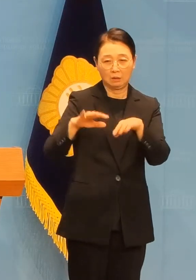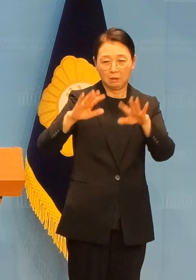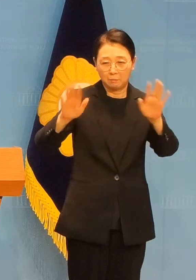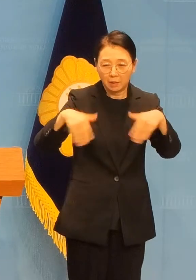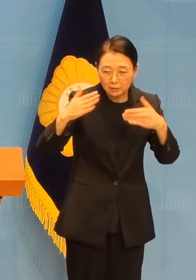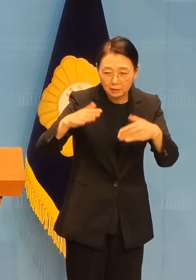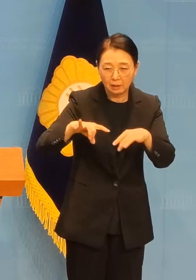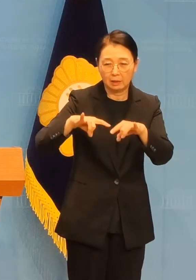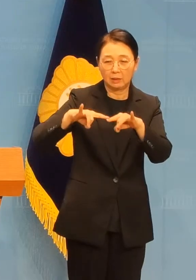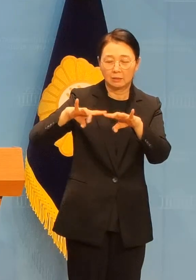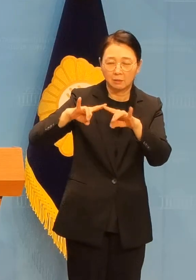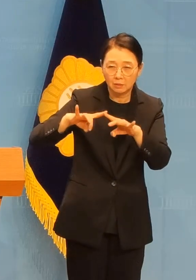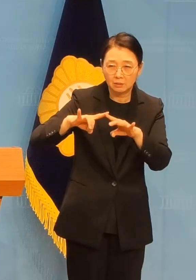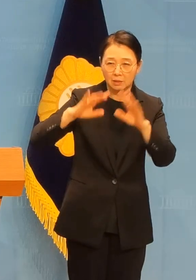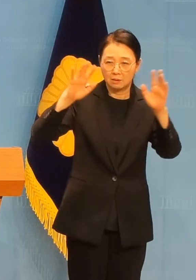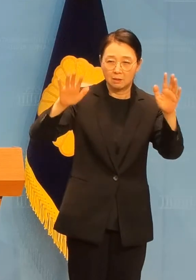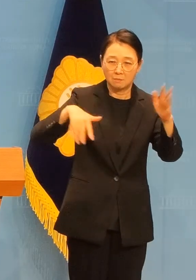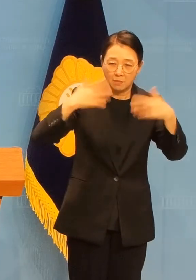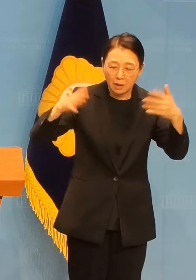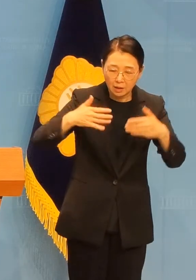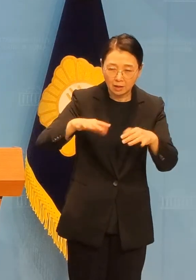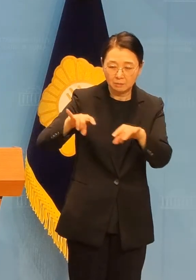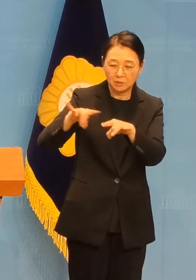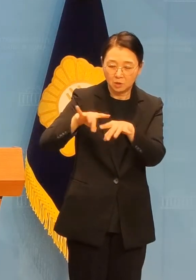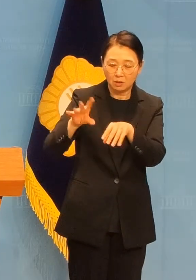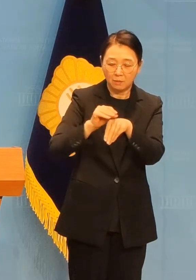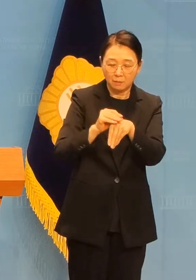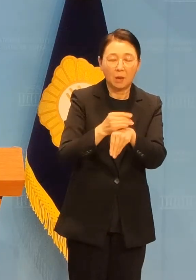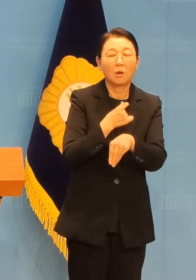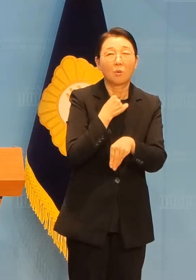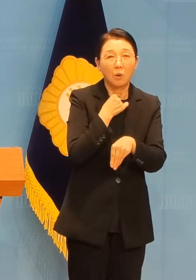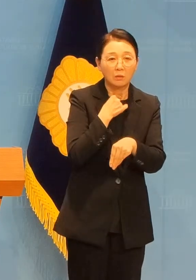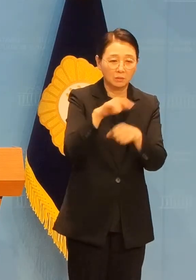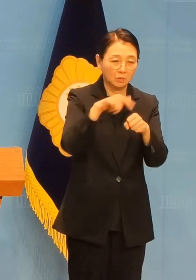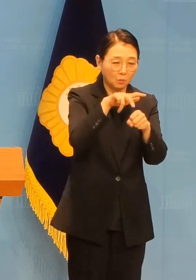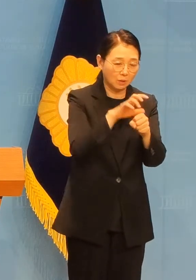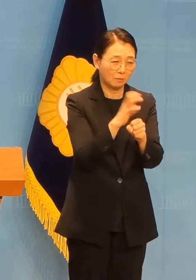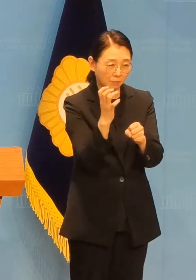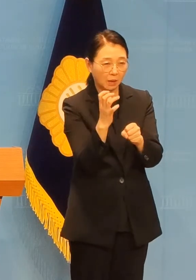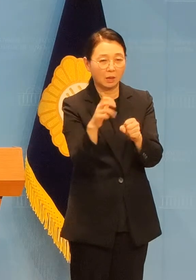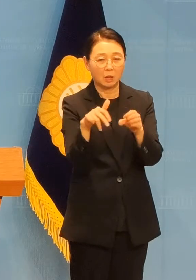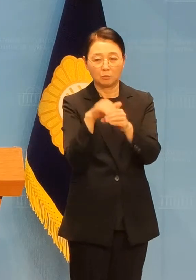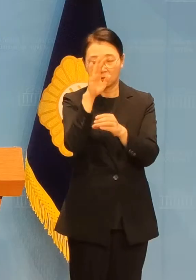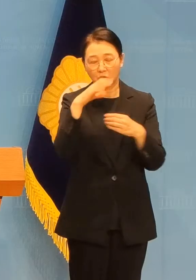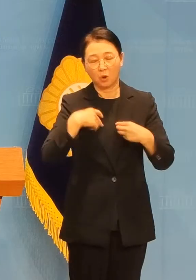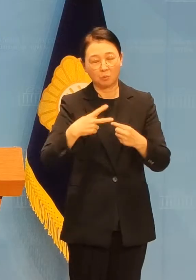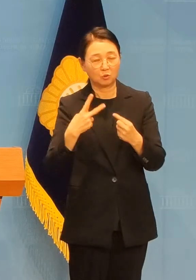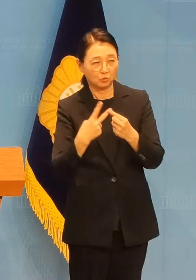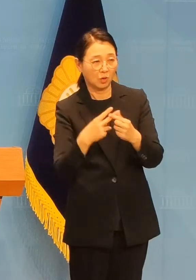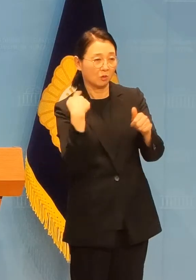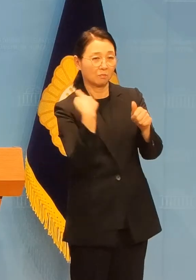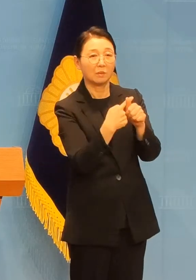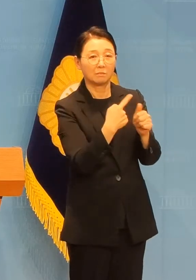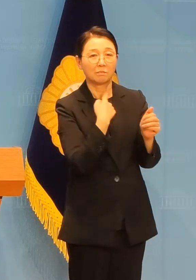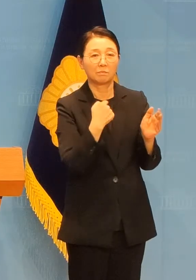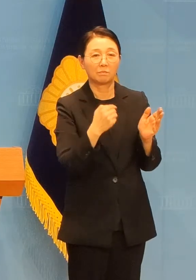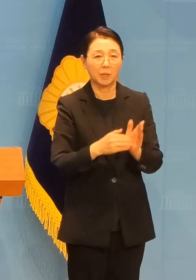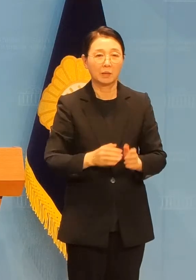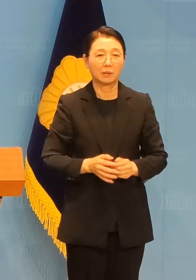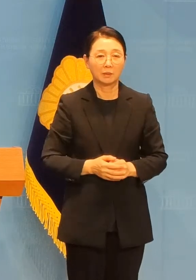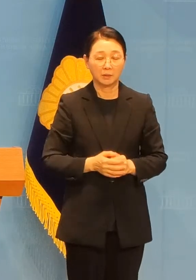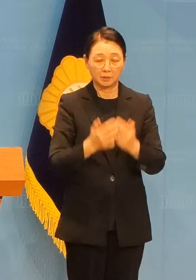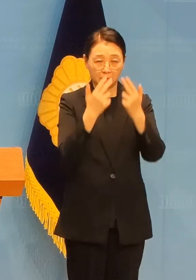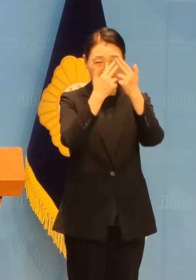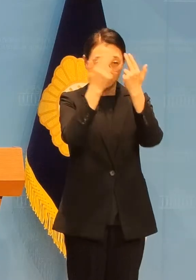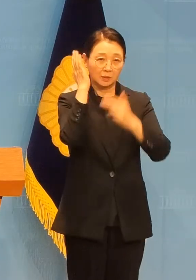원전 신규 건설 가능성을 일축해 문재인 탈원전 시즌2라는 비판을 받은 바 있습니다. 이